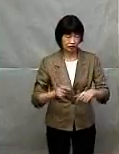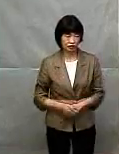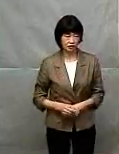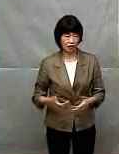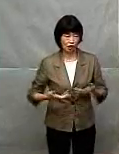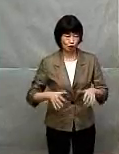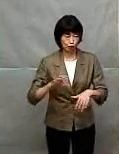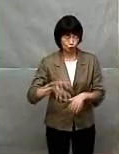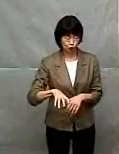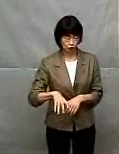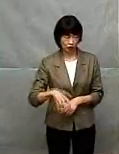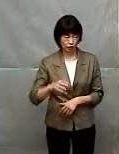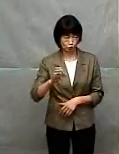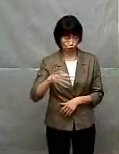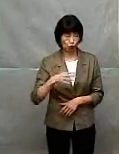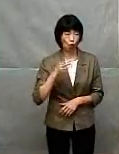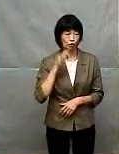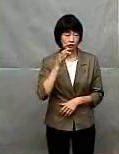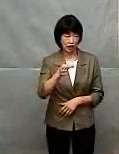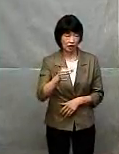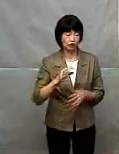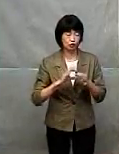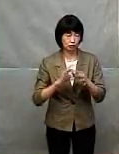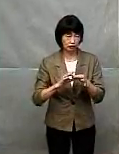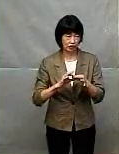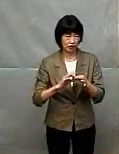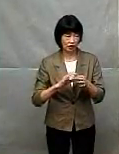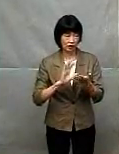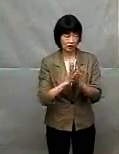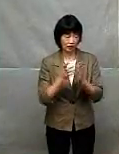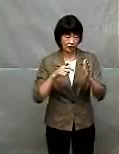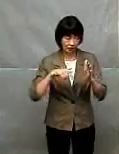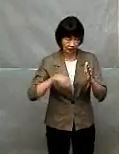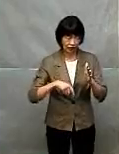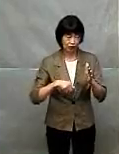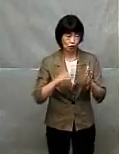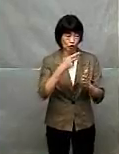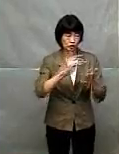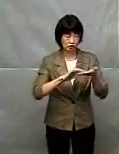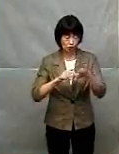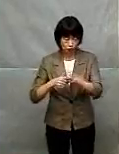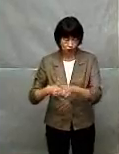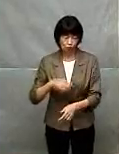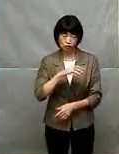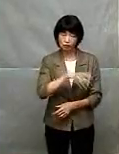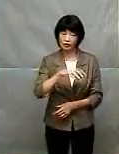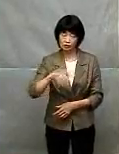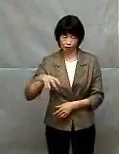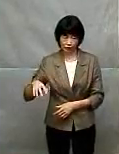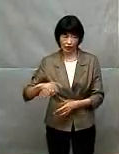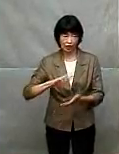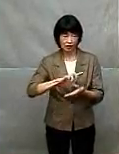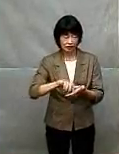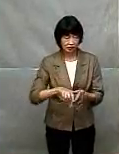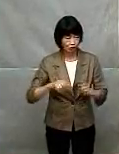るさと納税につきましては、県内市町村それぞれにおいて地域の活性化に結びつけ